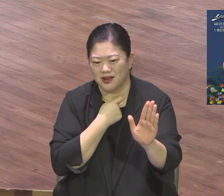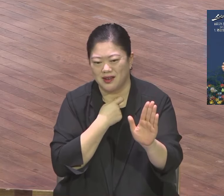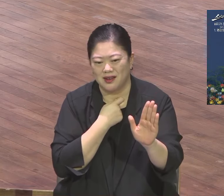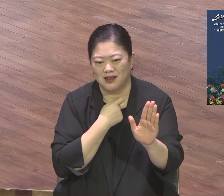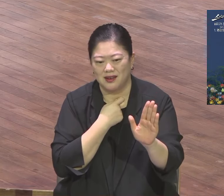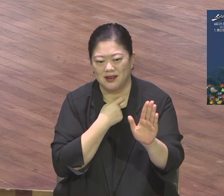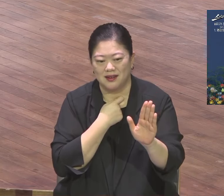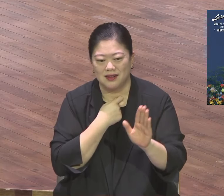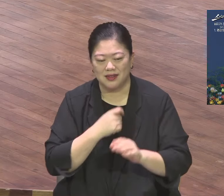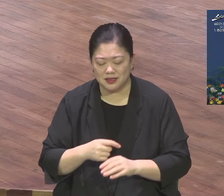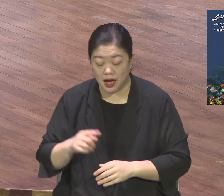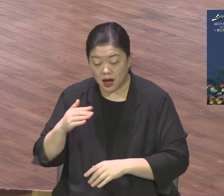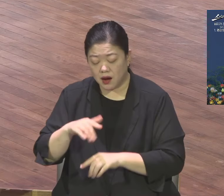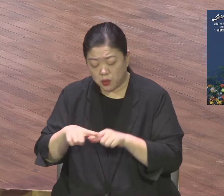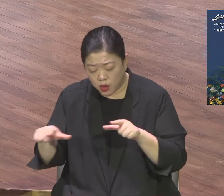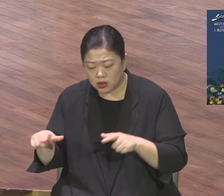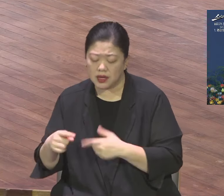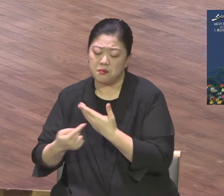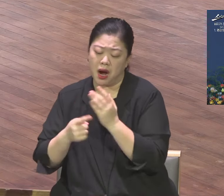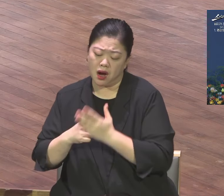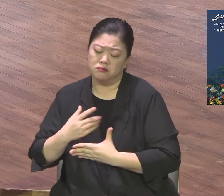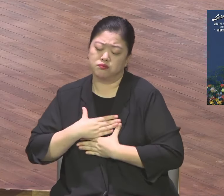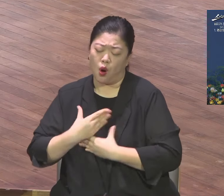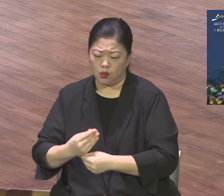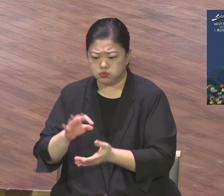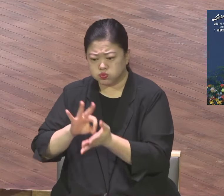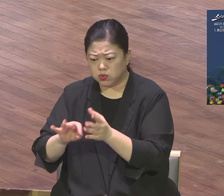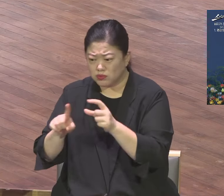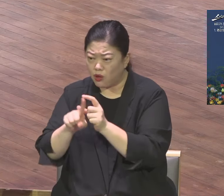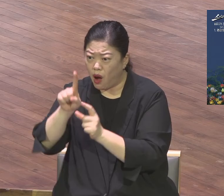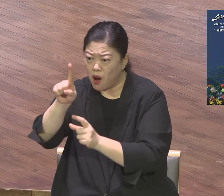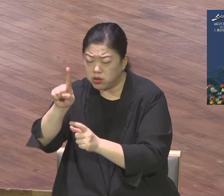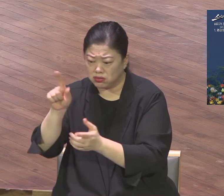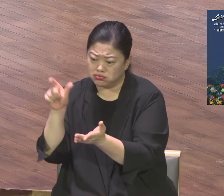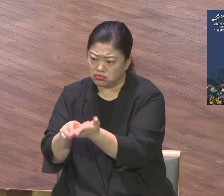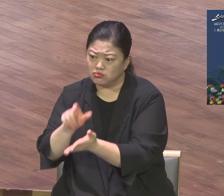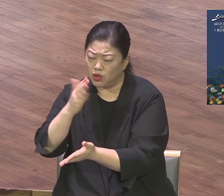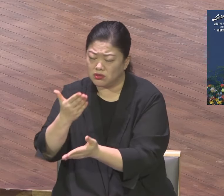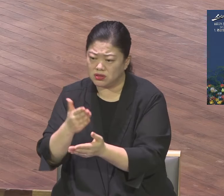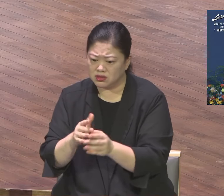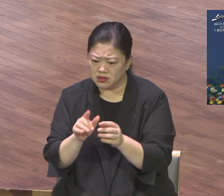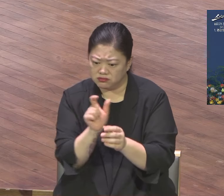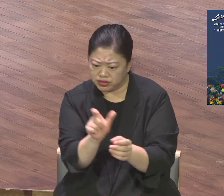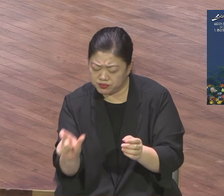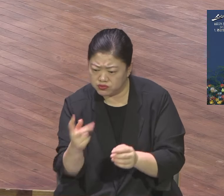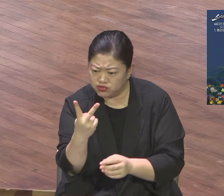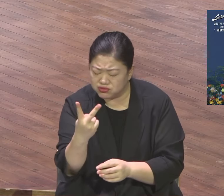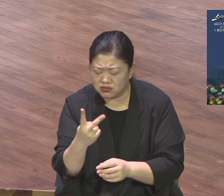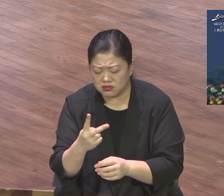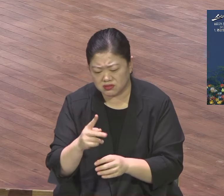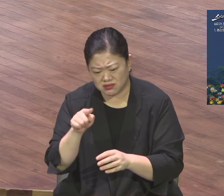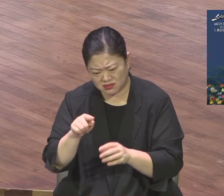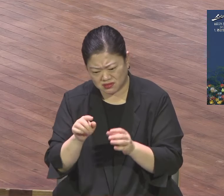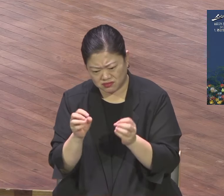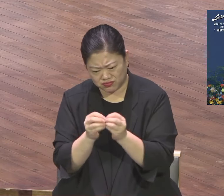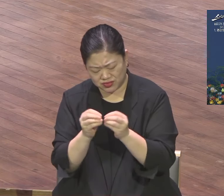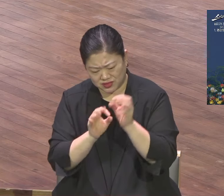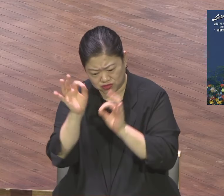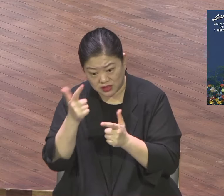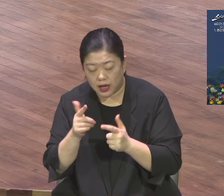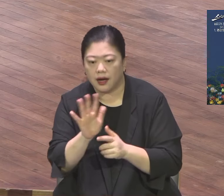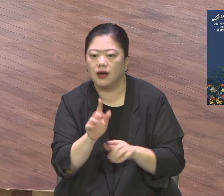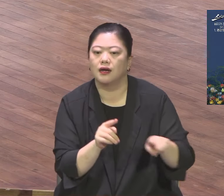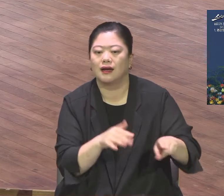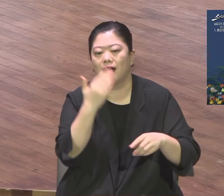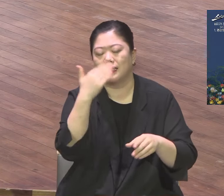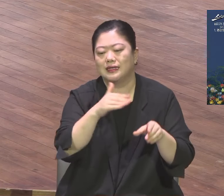삶을 지켜주셔야 편안하지요. 안 지켜주면 어떻게 편안할 수 있어요? 그만큼 완벽한 평안의